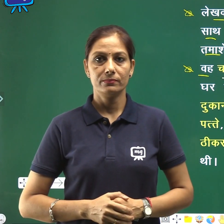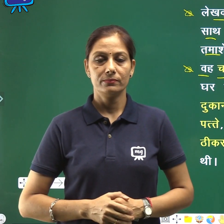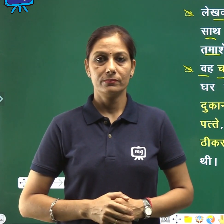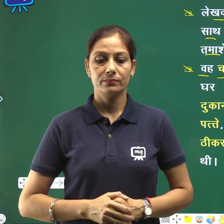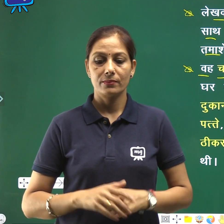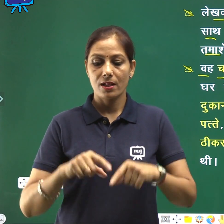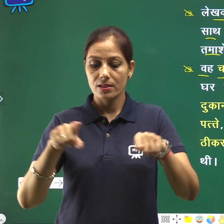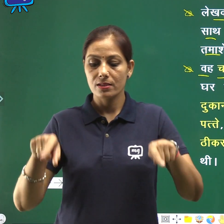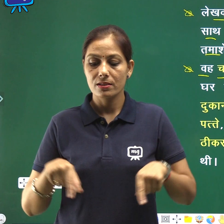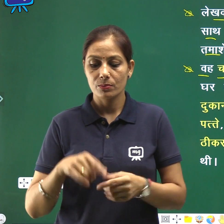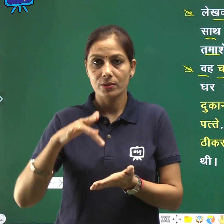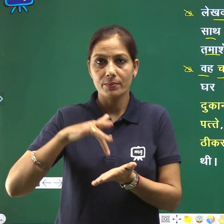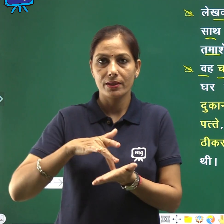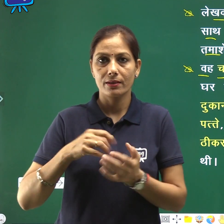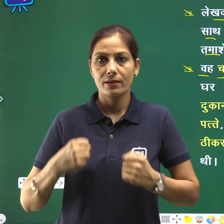चबूतरे पर